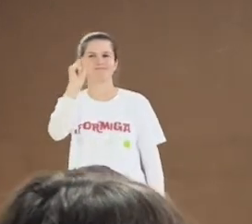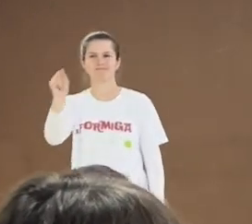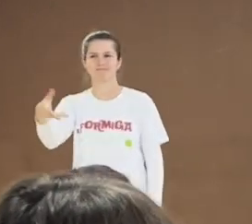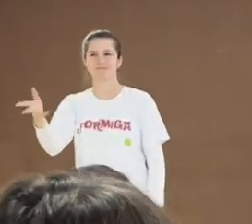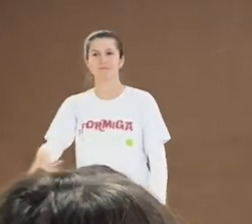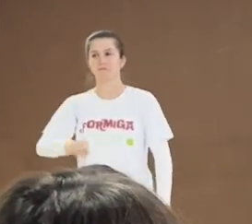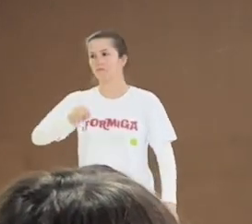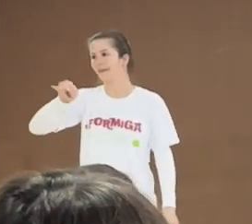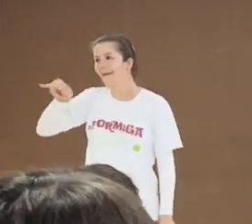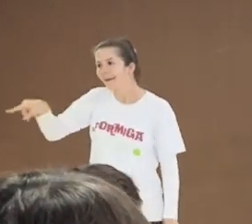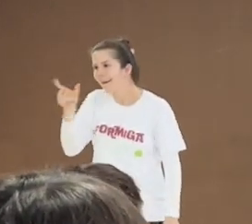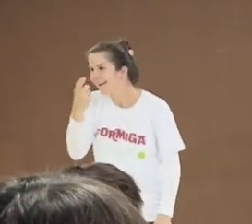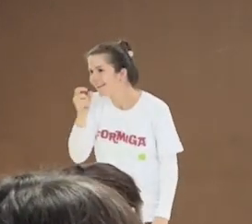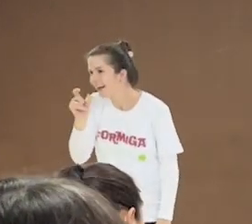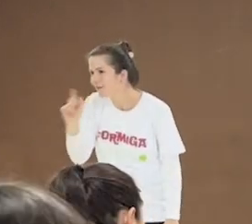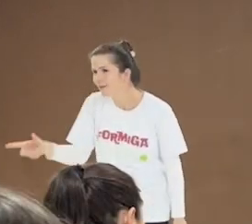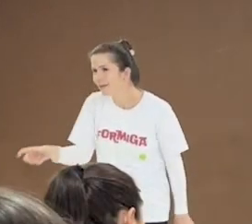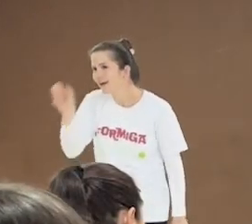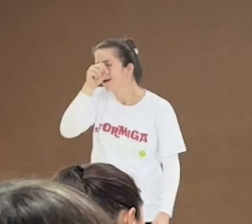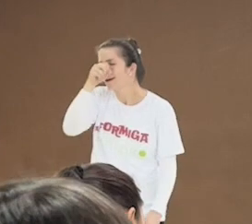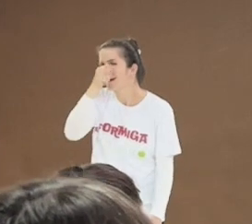Sim! Ela que é bobona, criança.